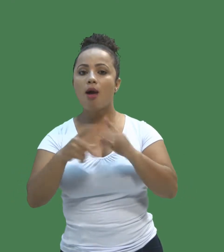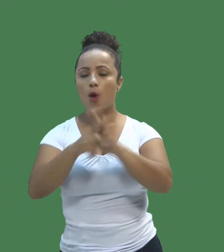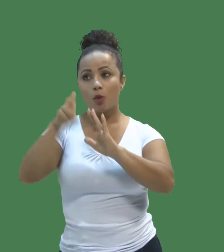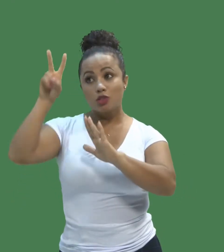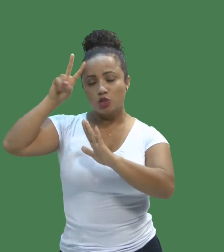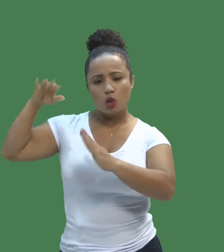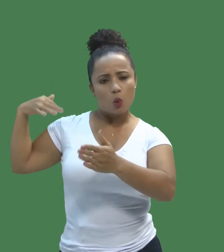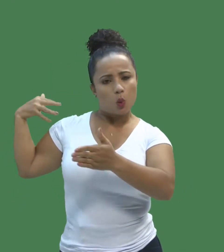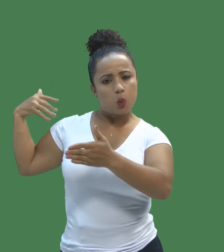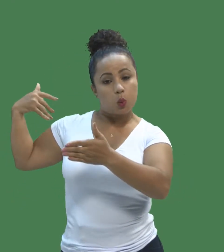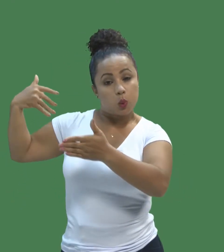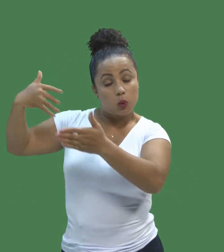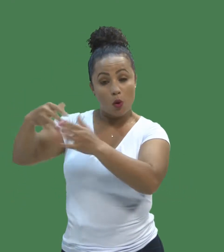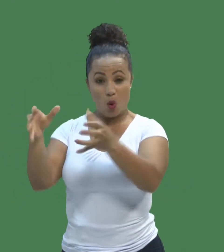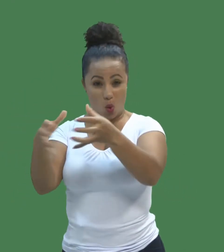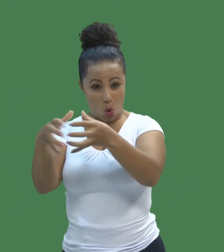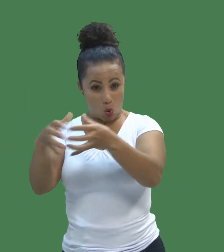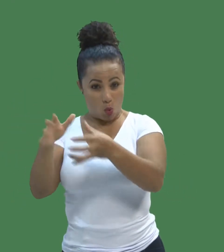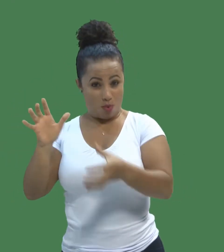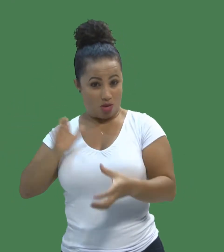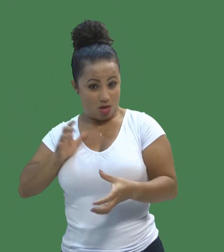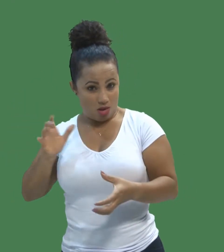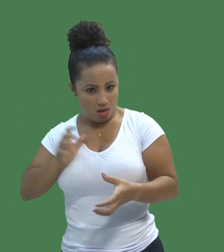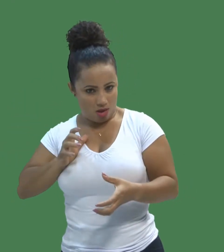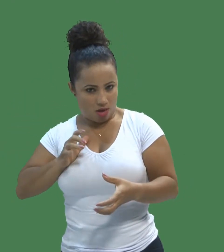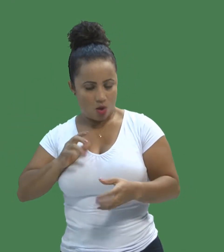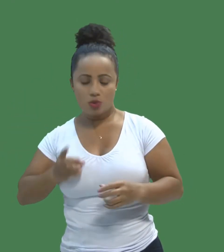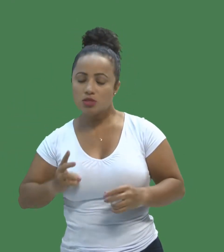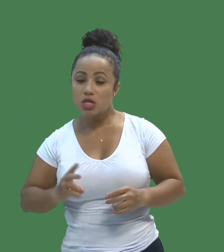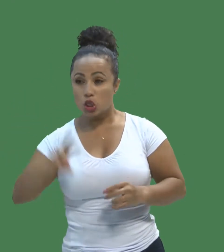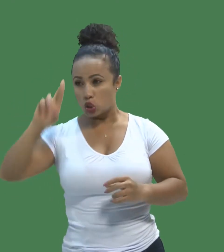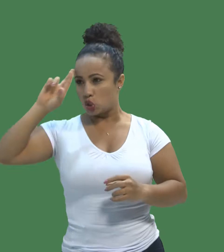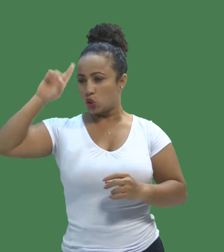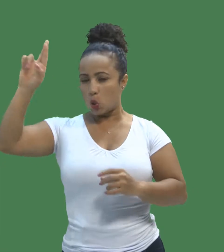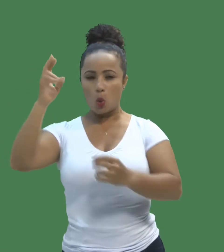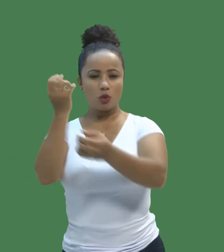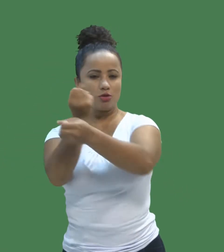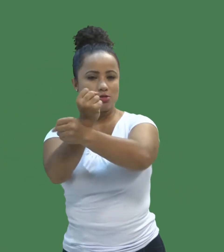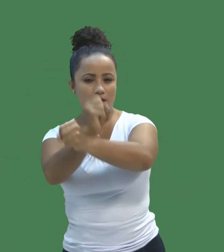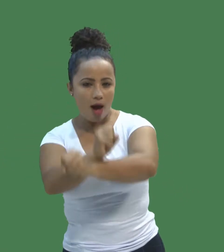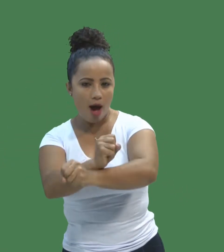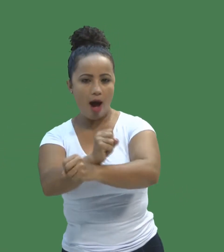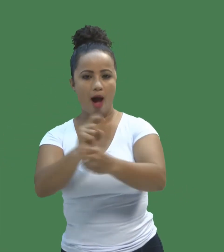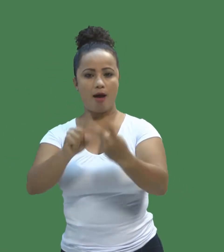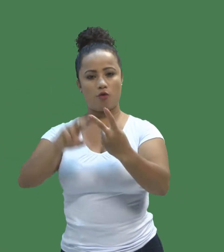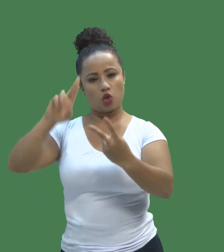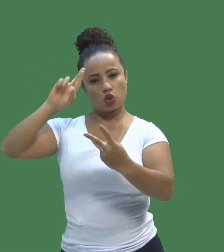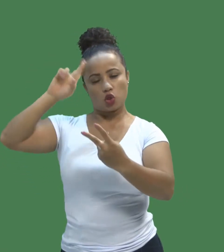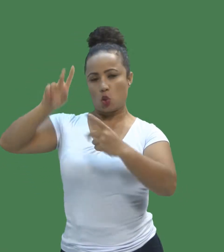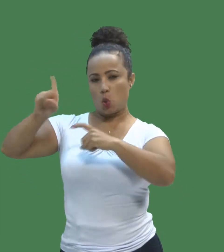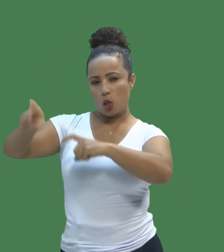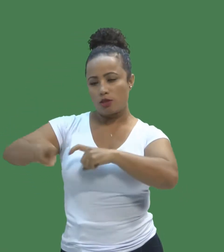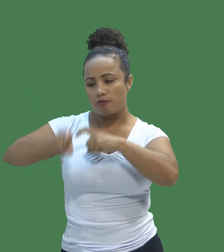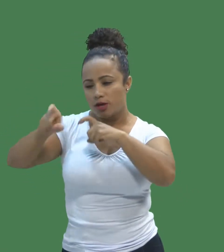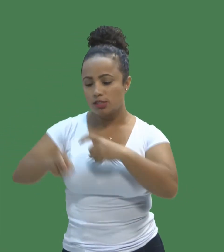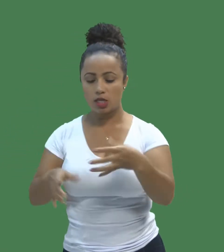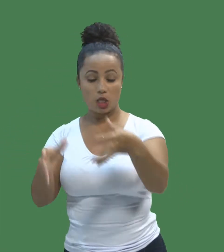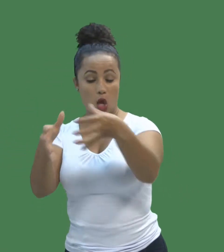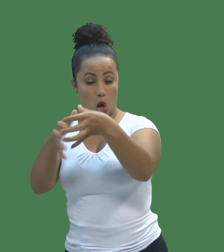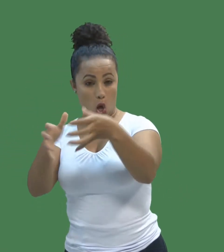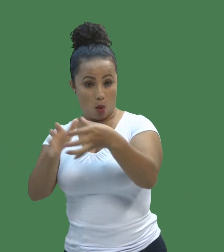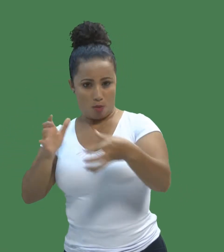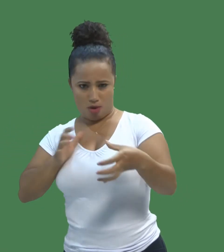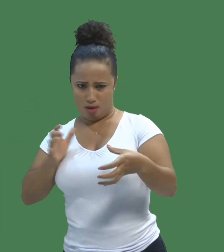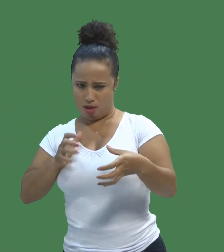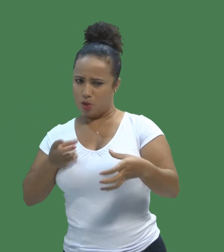escravos, senhores feudais e burguesia, entrava em luta com a classe dominada para continuar com